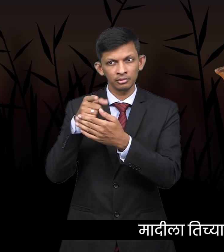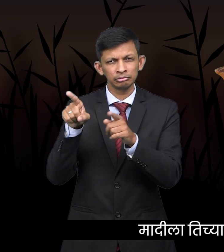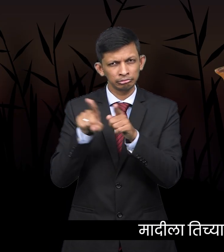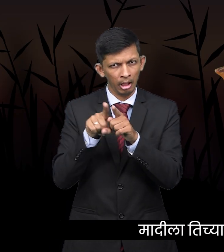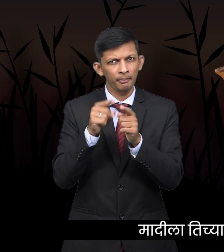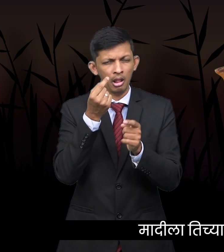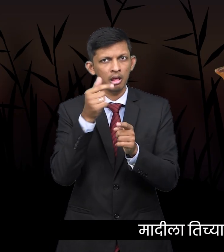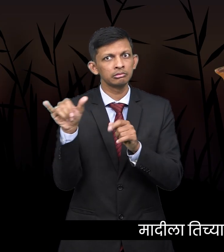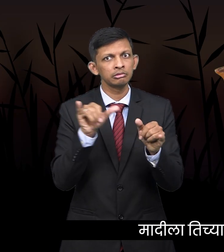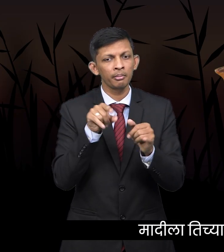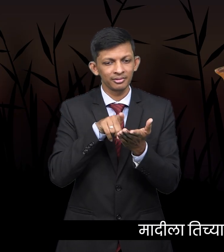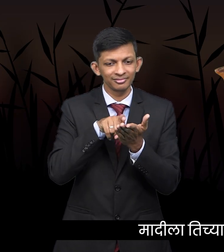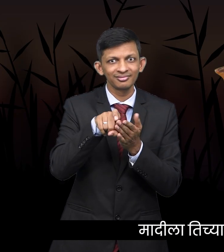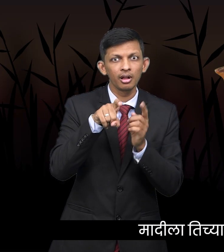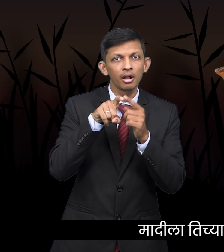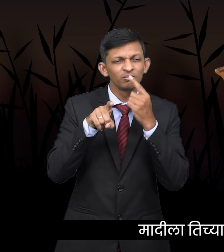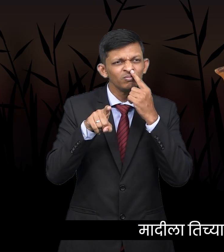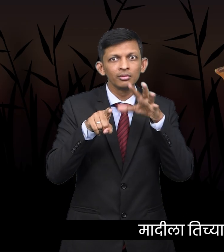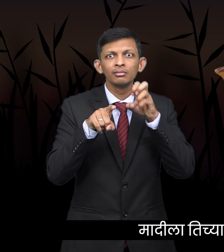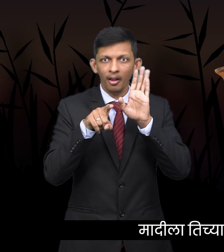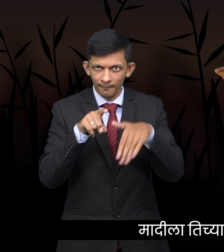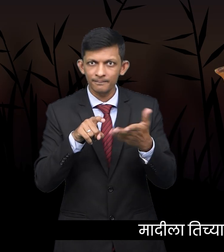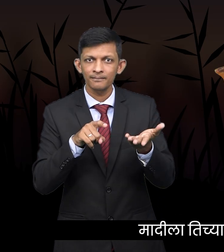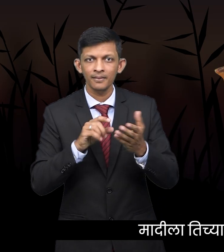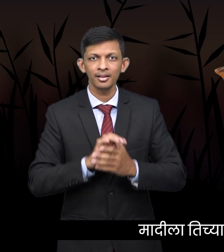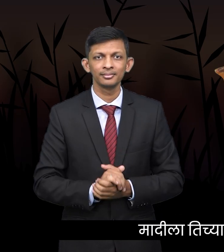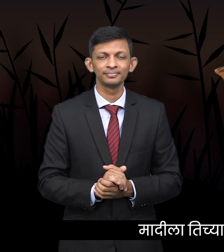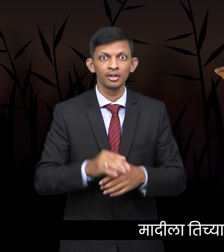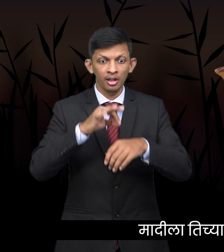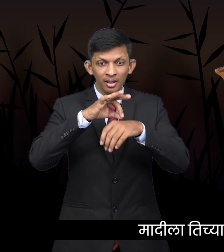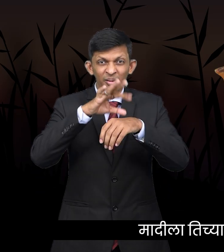मादीला तिच्या वासावरून ओळखू शकतात.